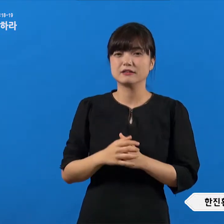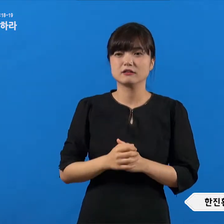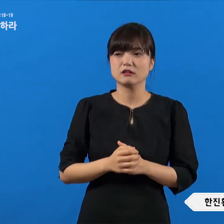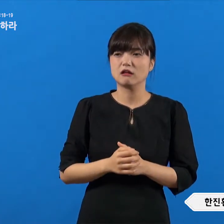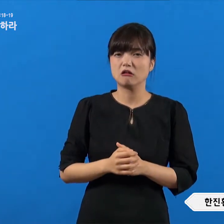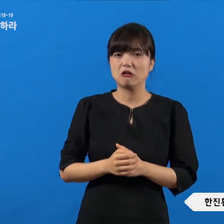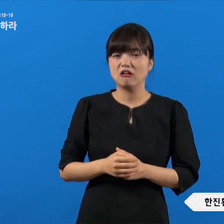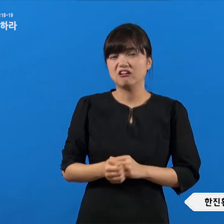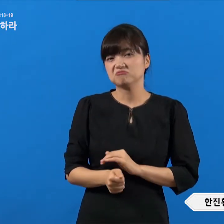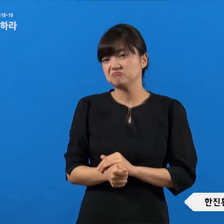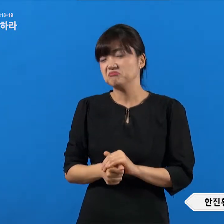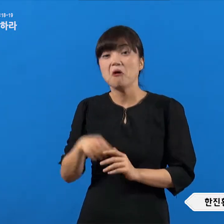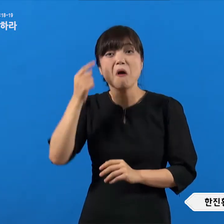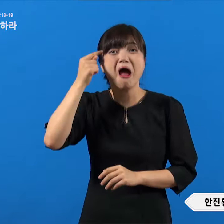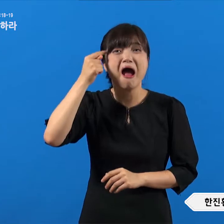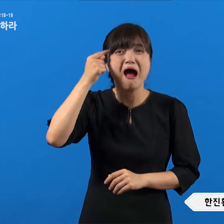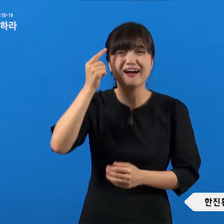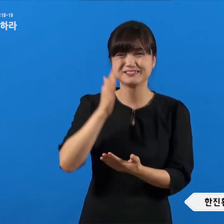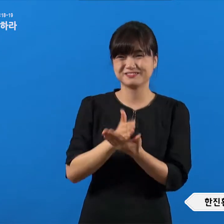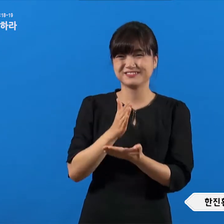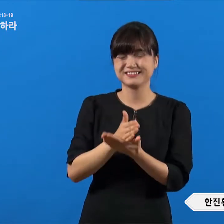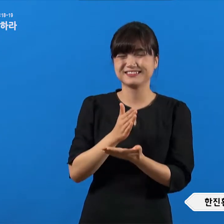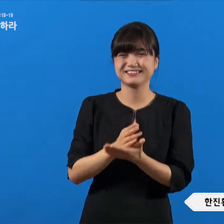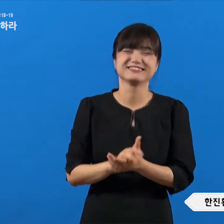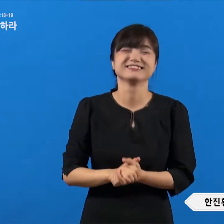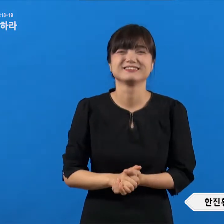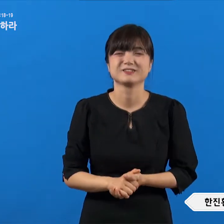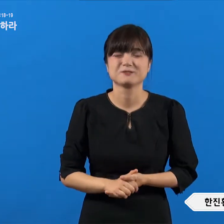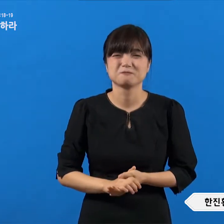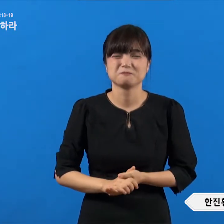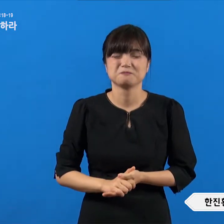왜 이렇게 좀 맥이 없습니까?